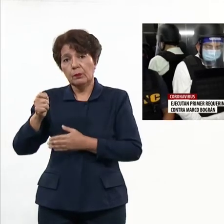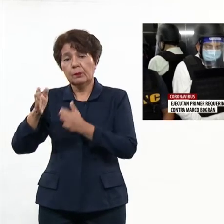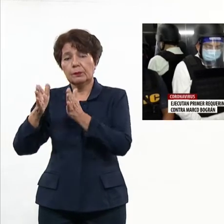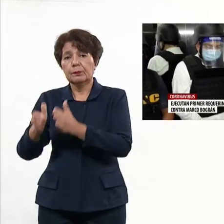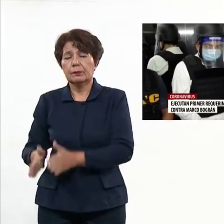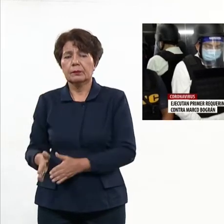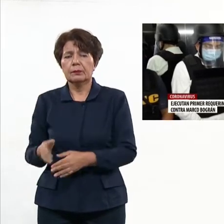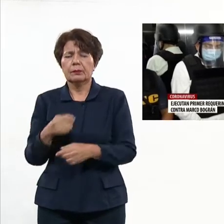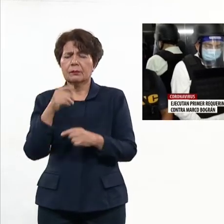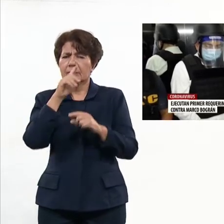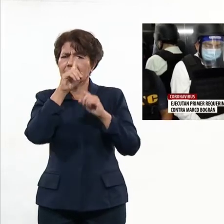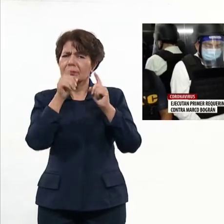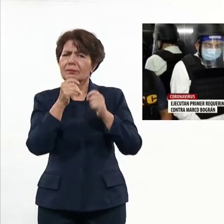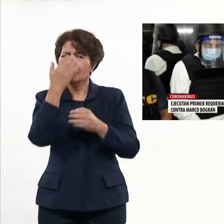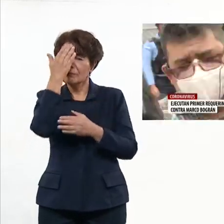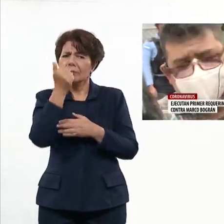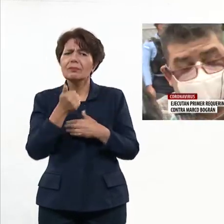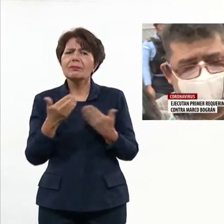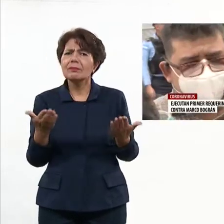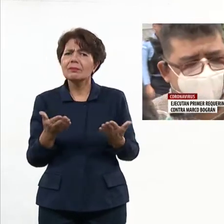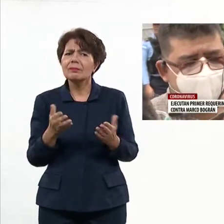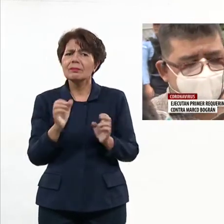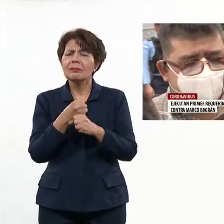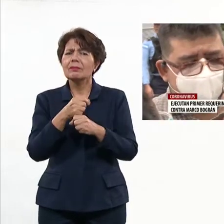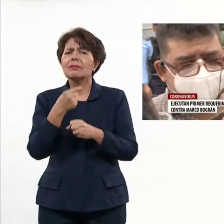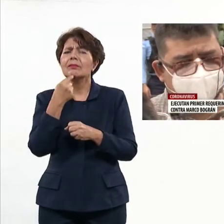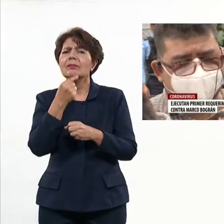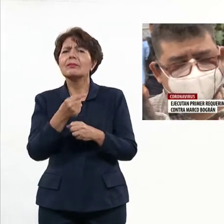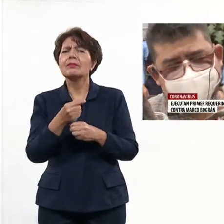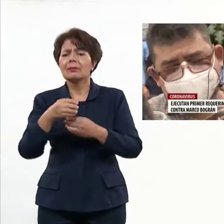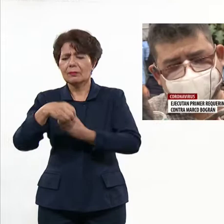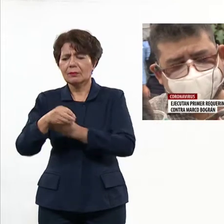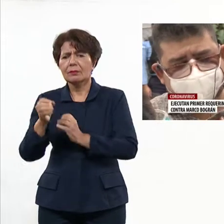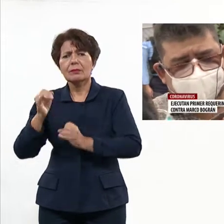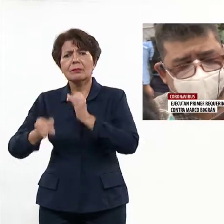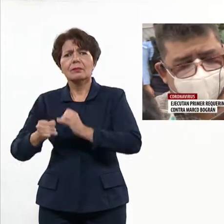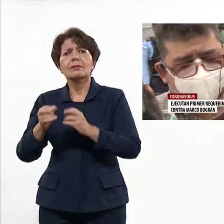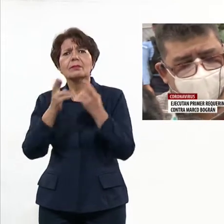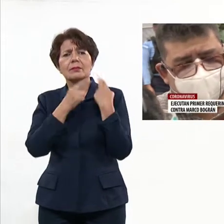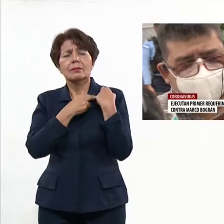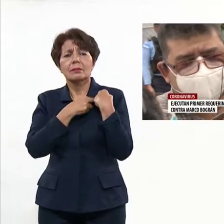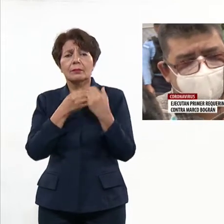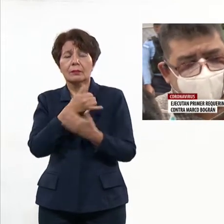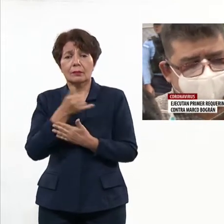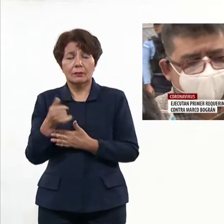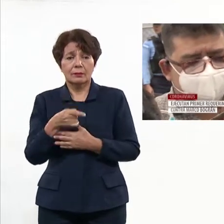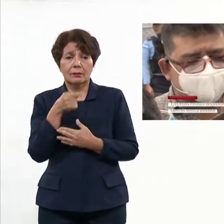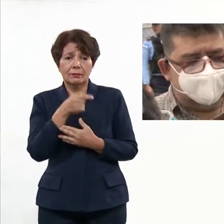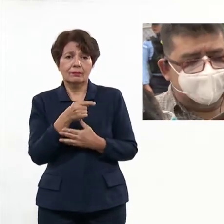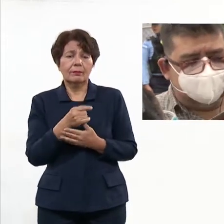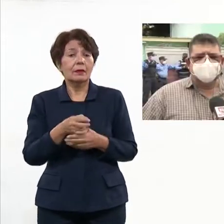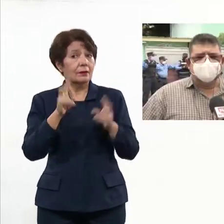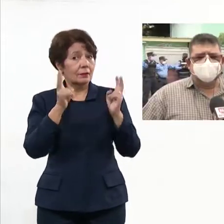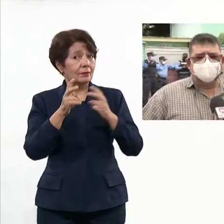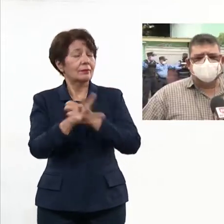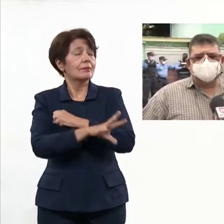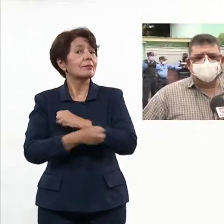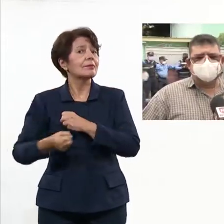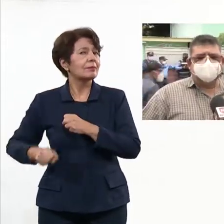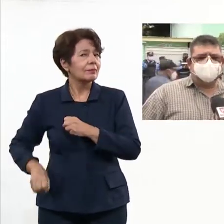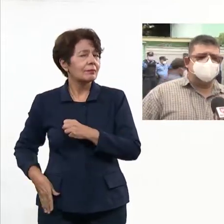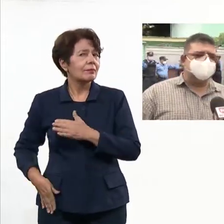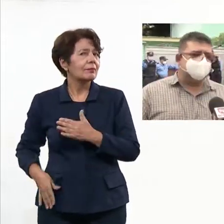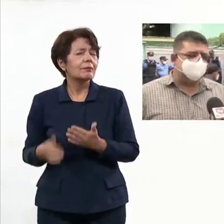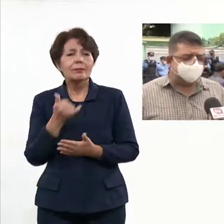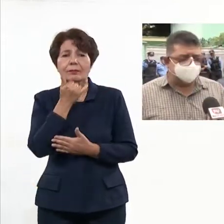cuestionan porque el caso no es ejecutado por el tribunal competente en esta ocasión el juzgado en materia de corrupción por lo